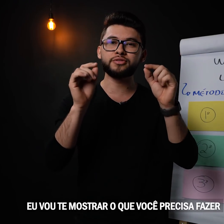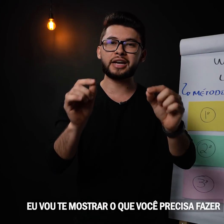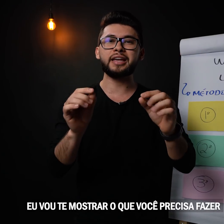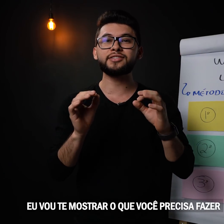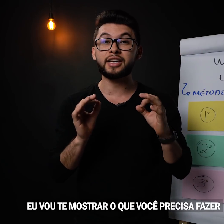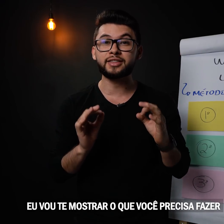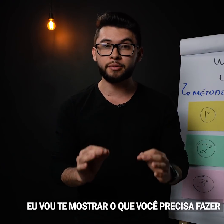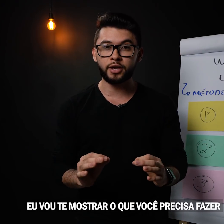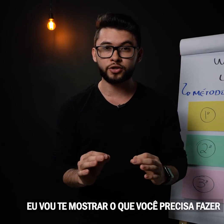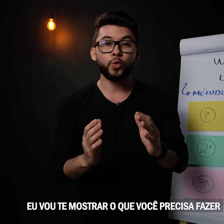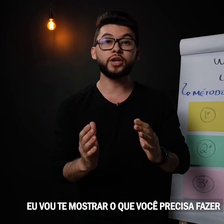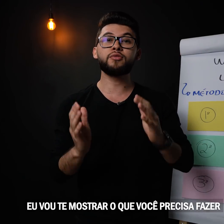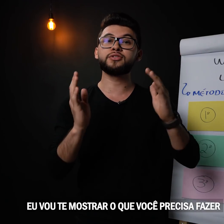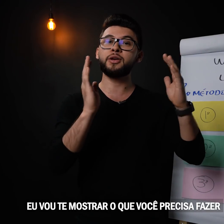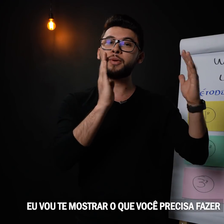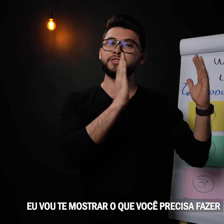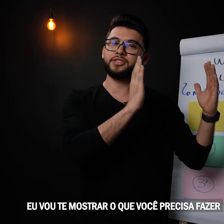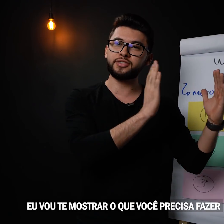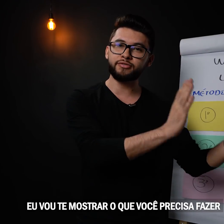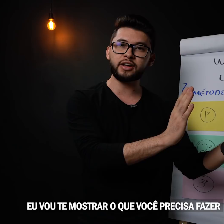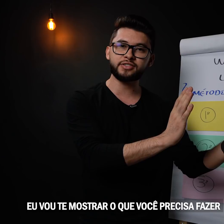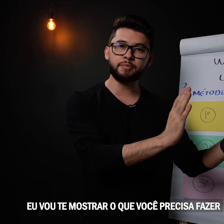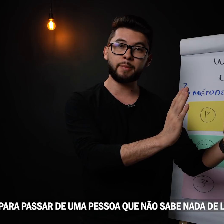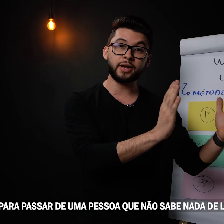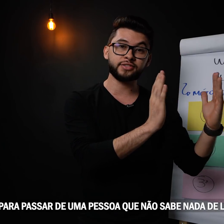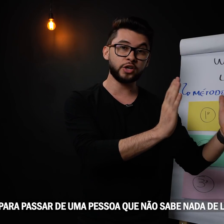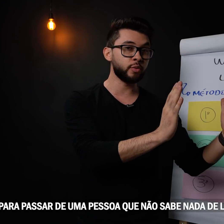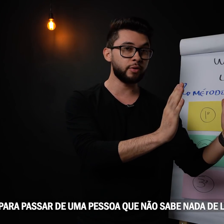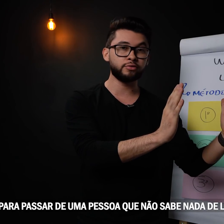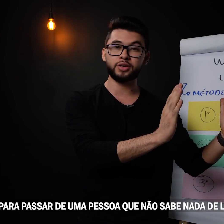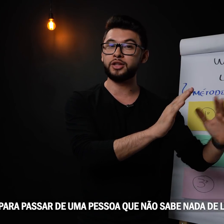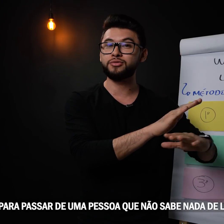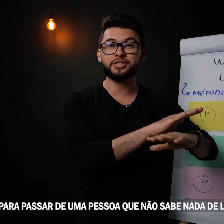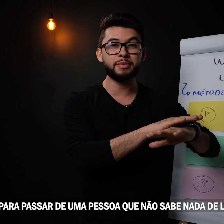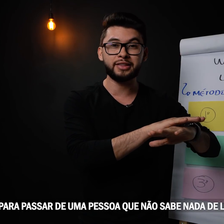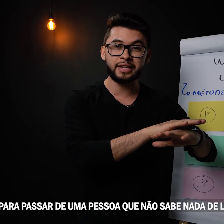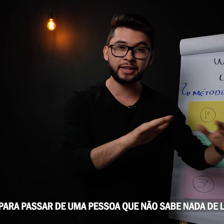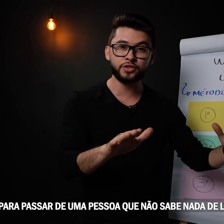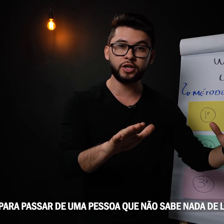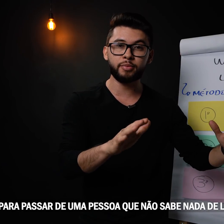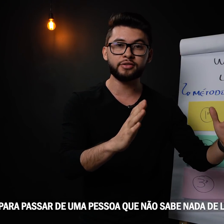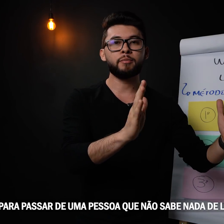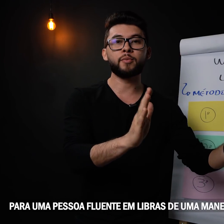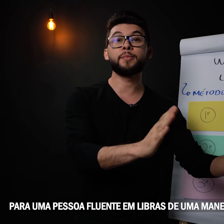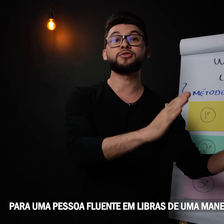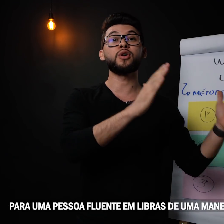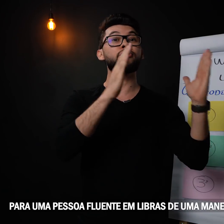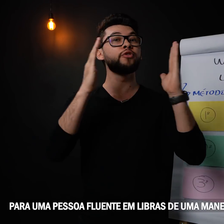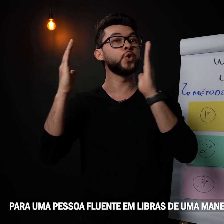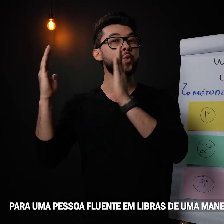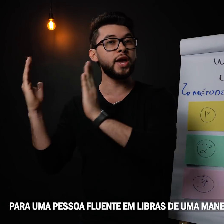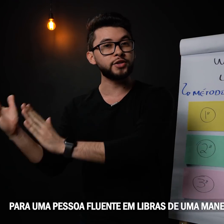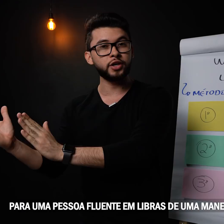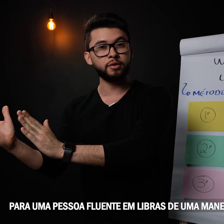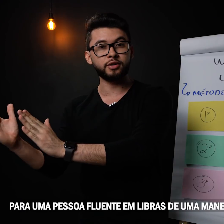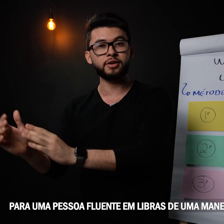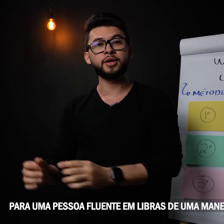mostrar exatamente o que você precisa fazer para passar de uma pessoa que não sabe nada de Libras para uma pessoa fluente em Libras da maneira